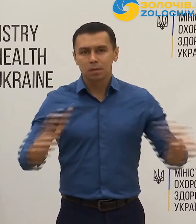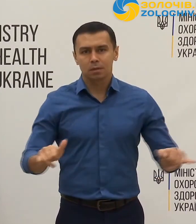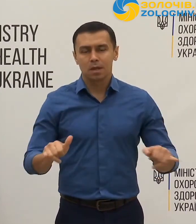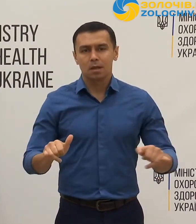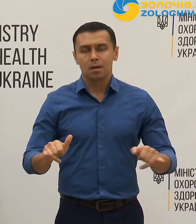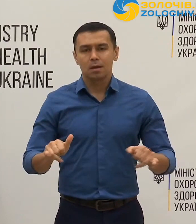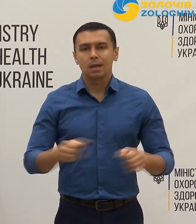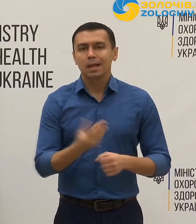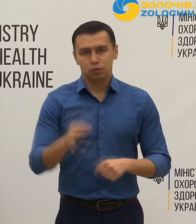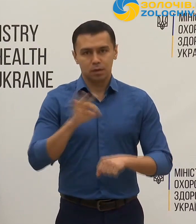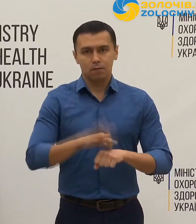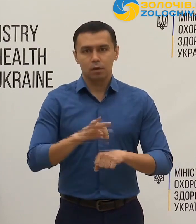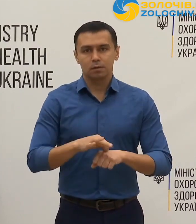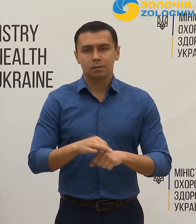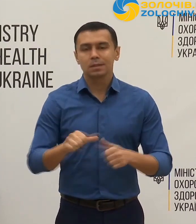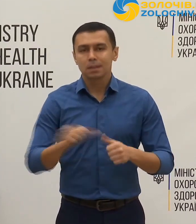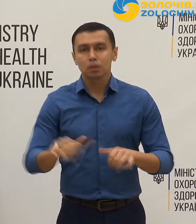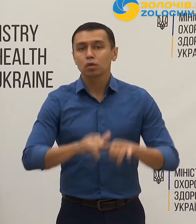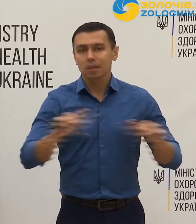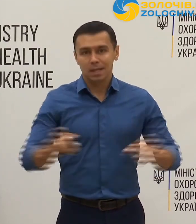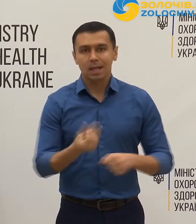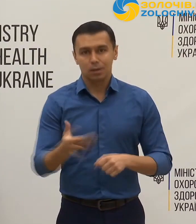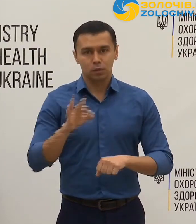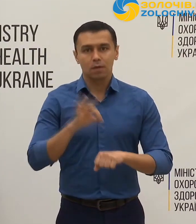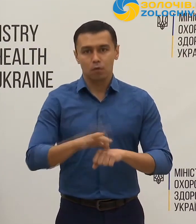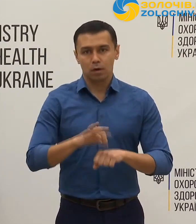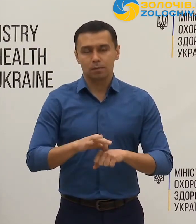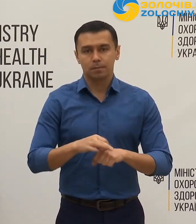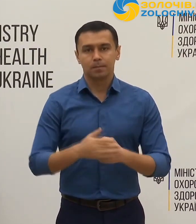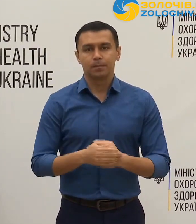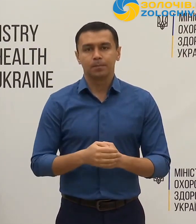зростання кількості хворих. От саме зростання кількості хворих.